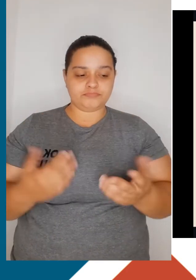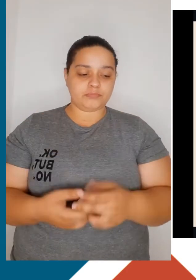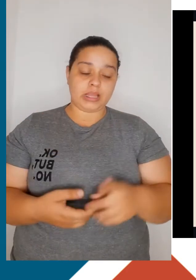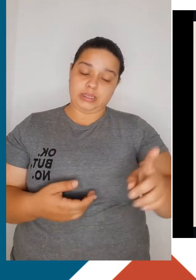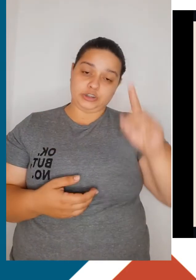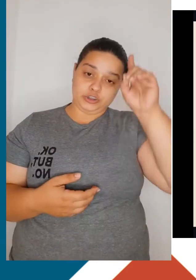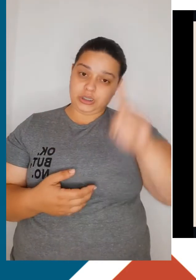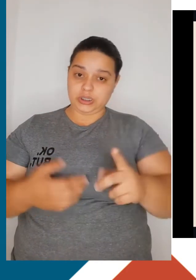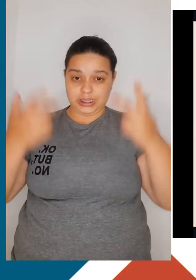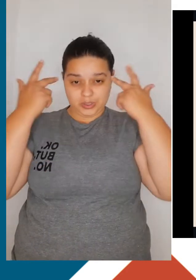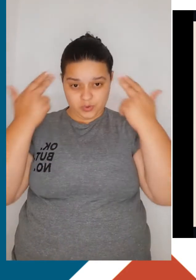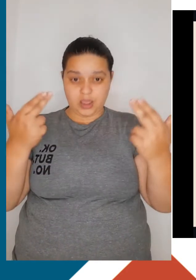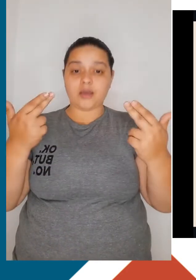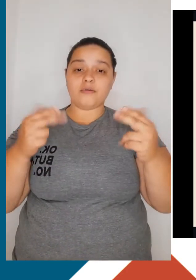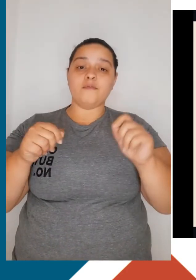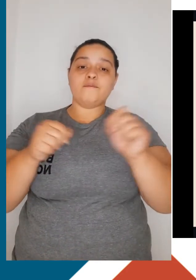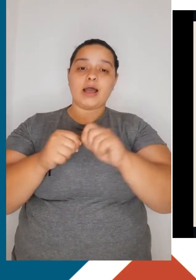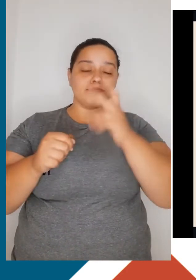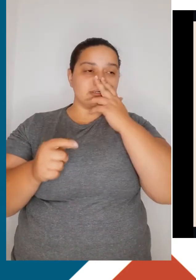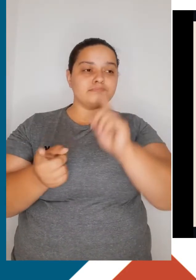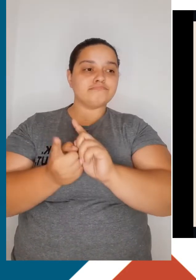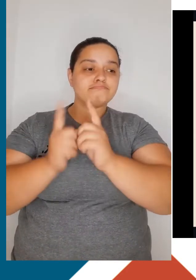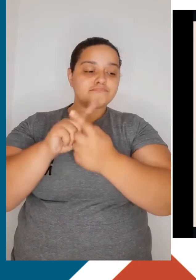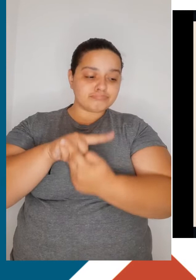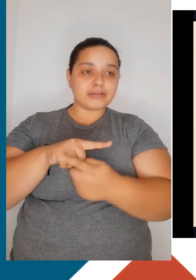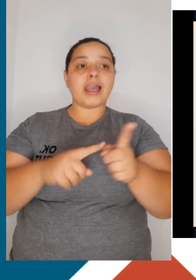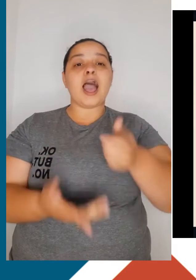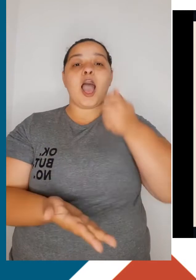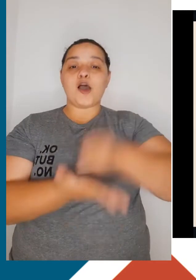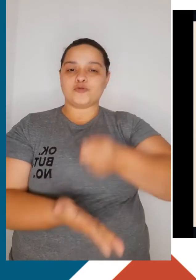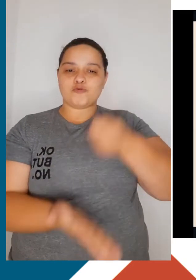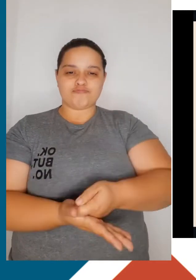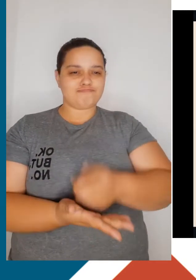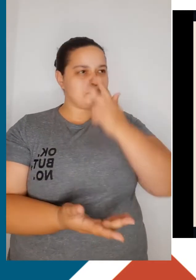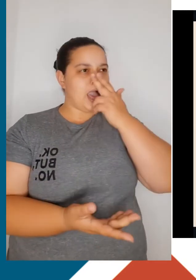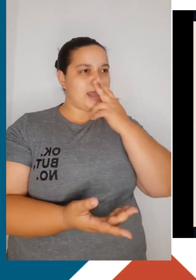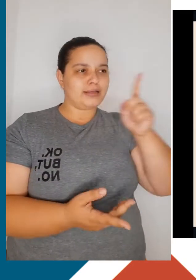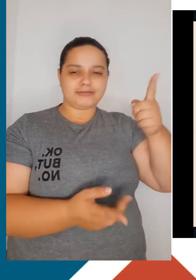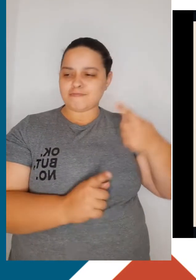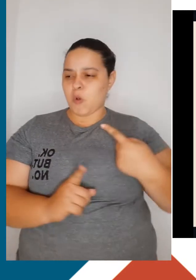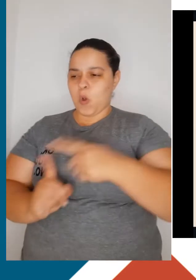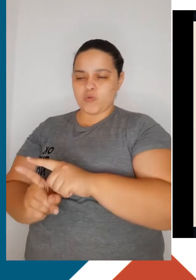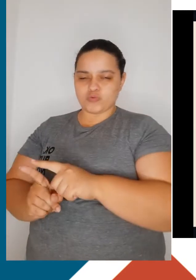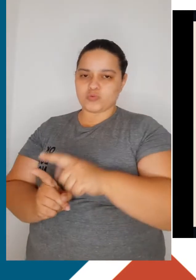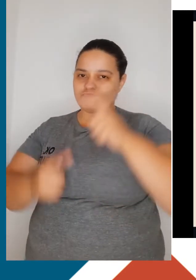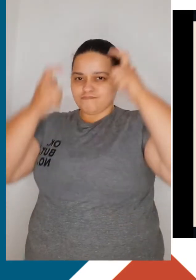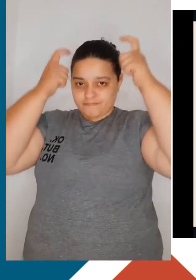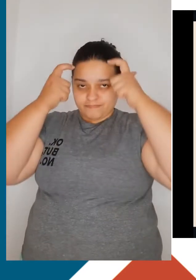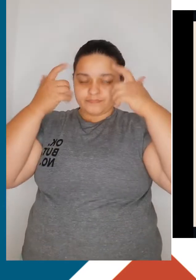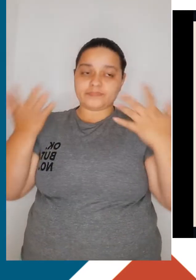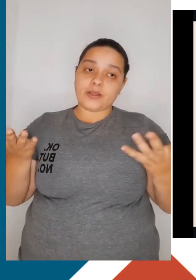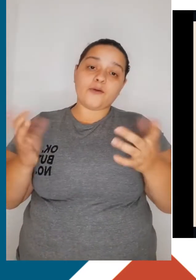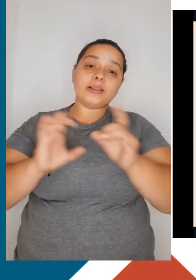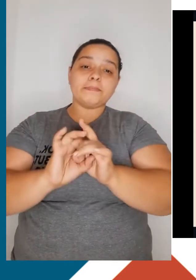Então, esses direitos naturais fazem um contraponto à autoridade do soberano. Dessa maneira, o